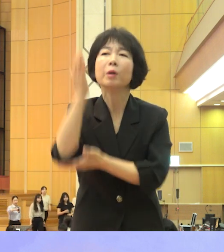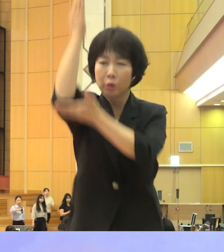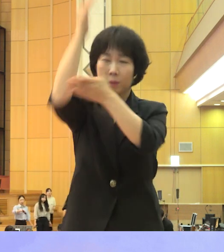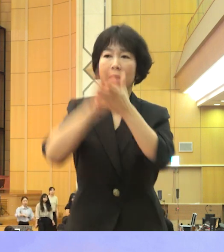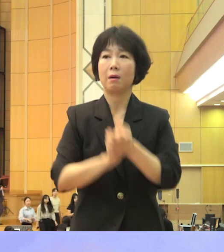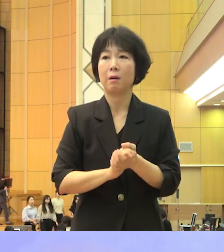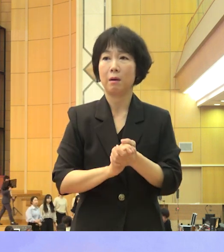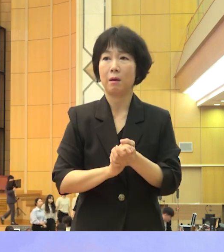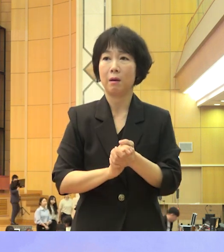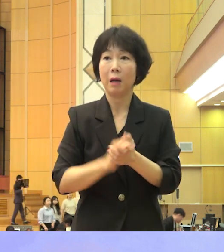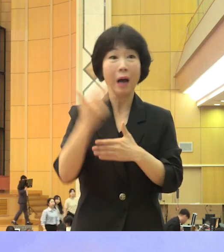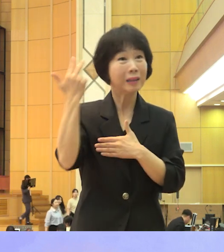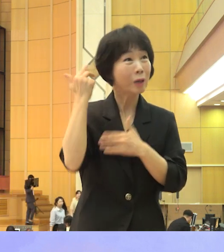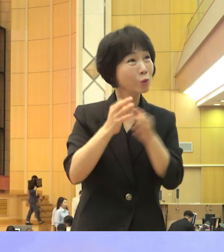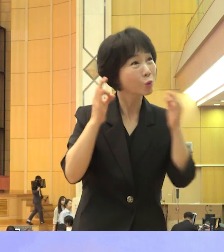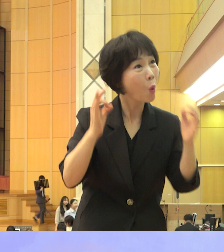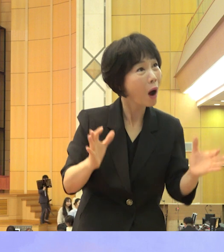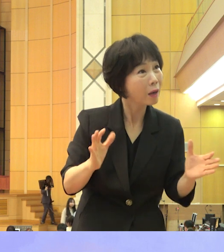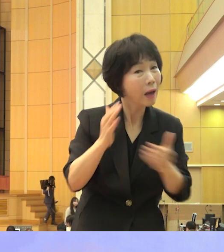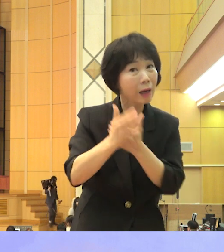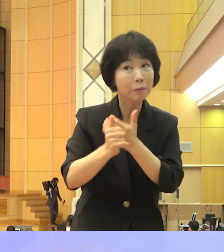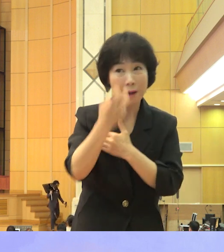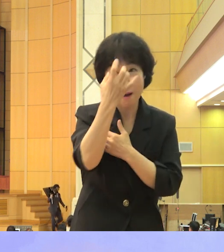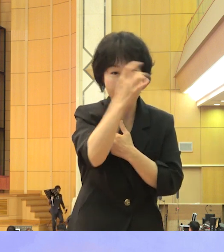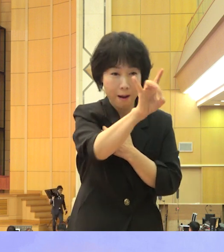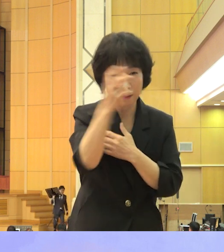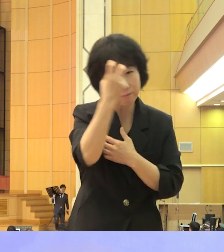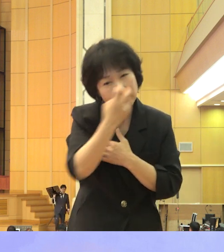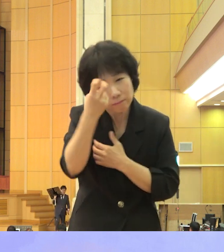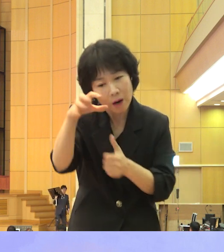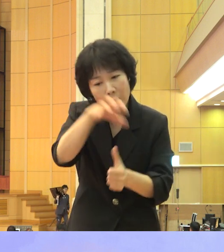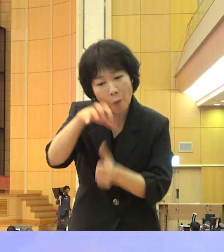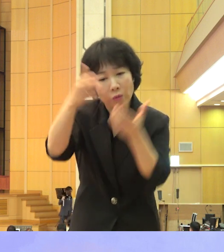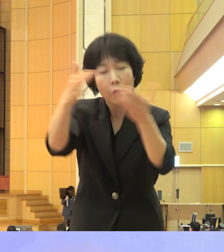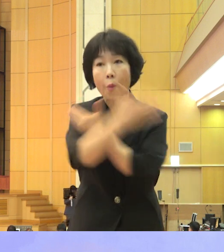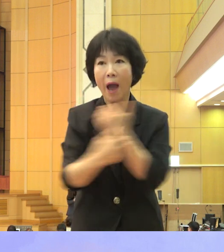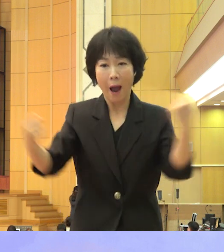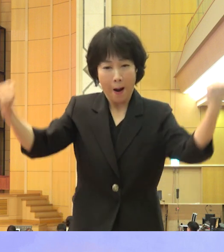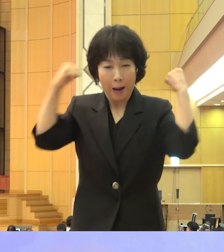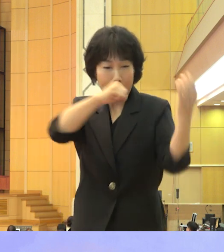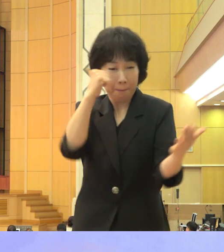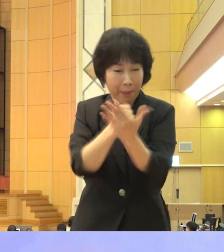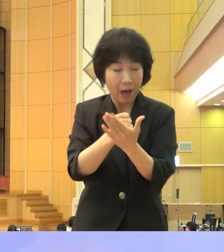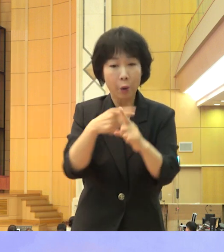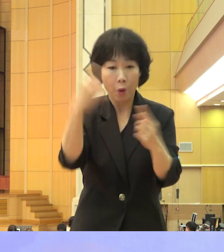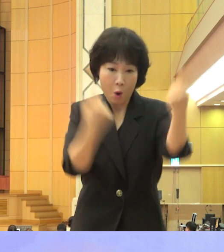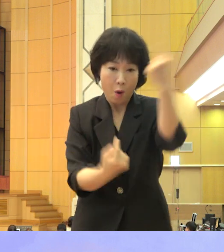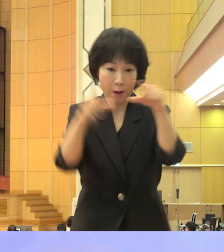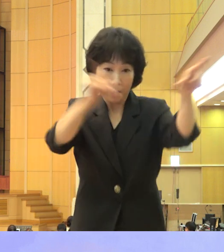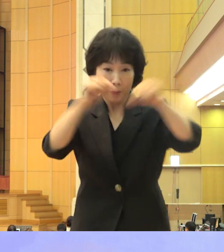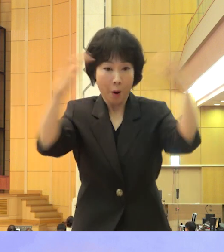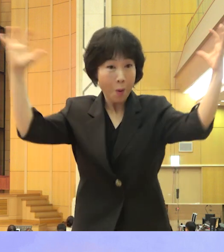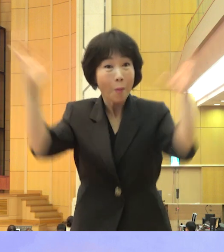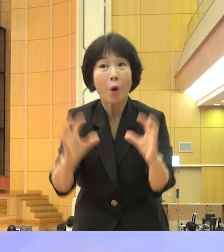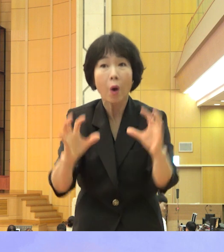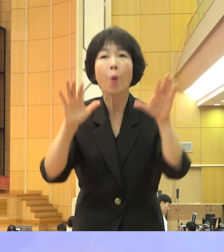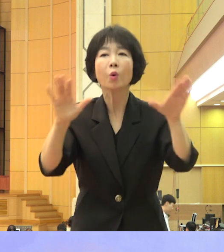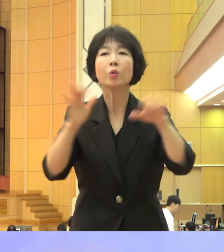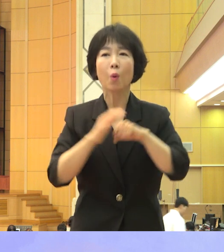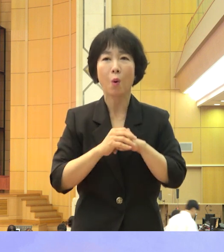드리나이다. 한 주일 동안도 주님에게 품으셨다가 이렇게 건강 가운데 하나님 자에 나와서